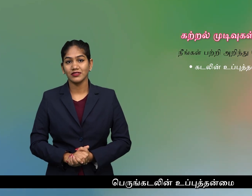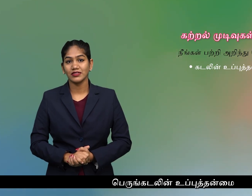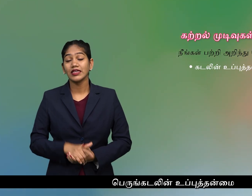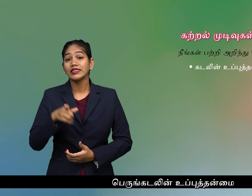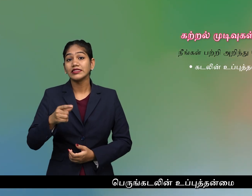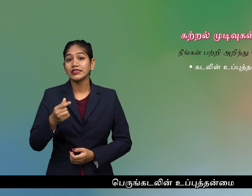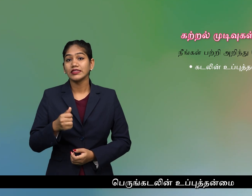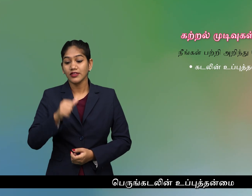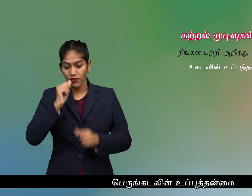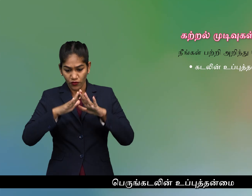பெருங்கடலின் உப்புத்தன்மை,